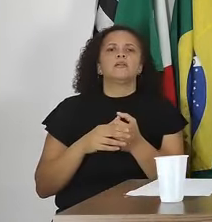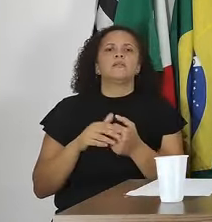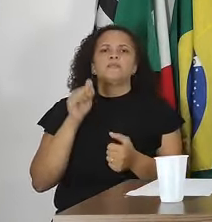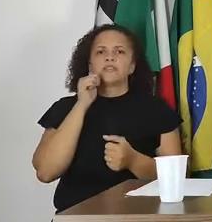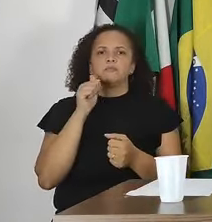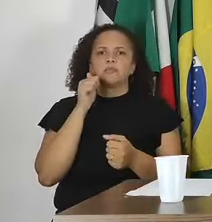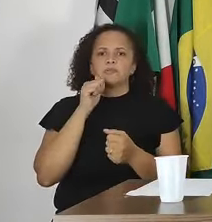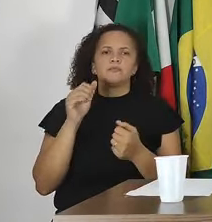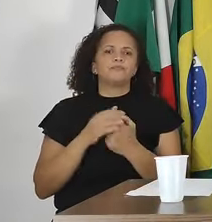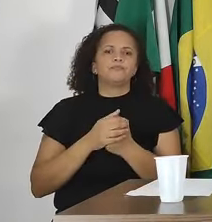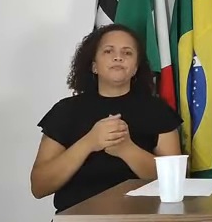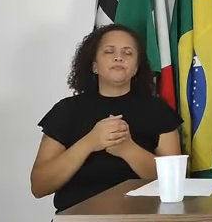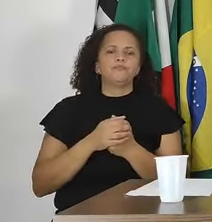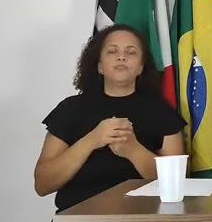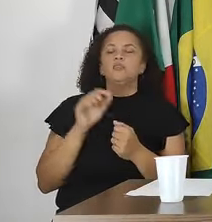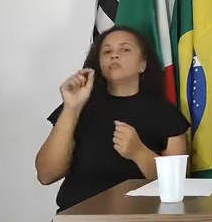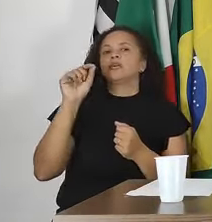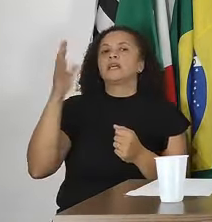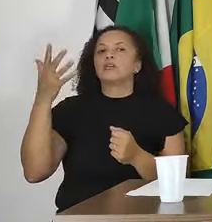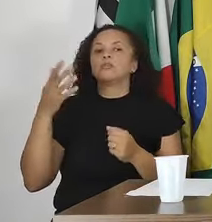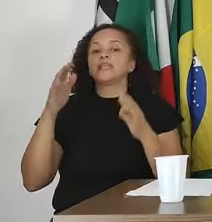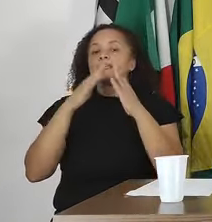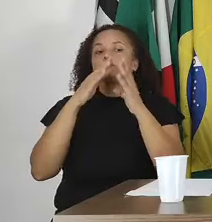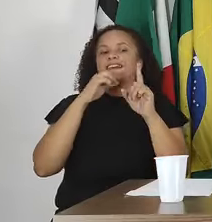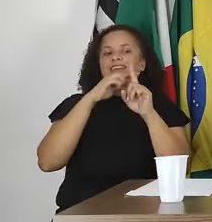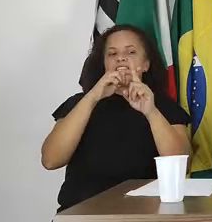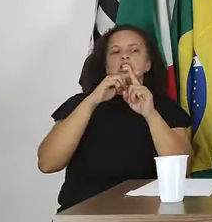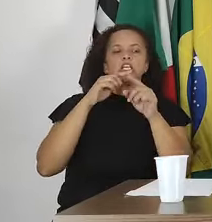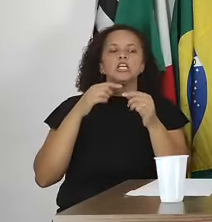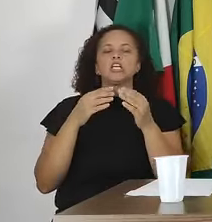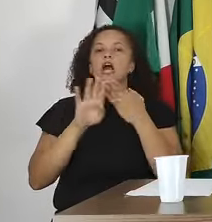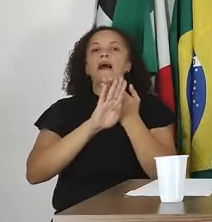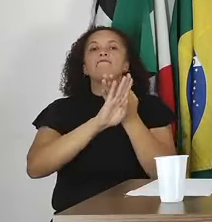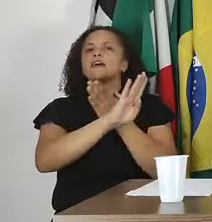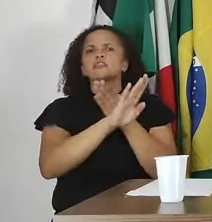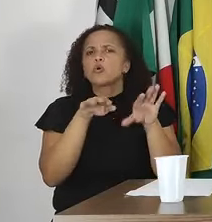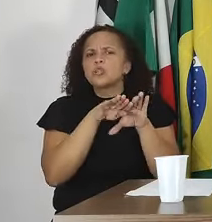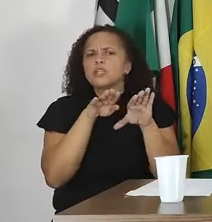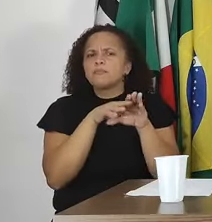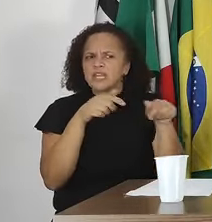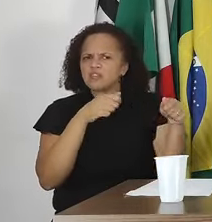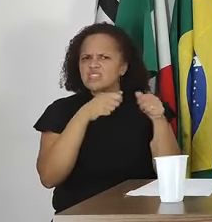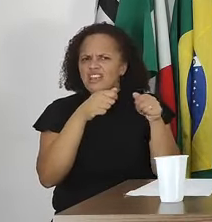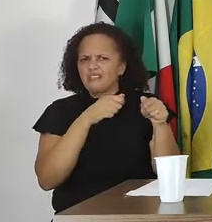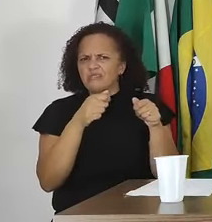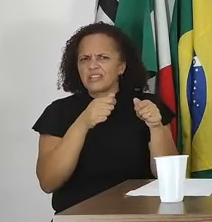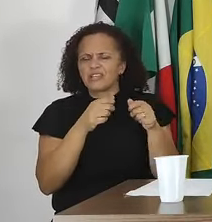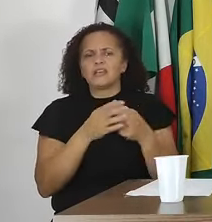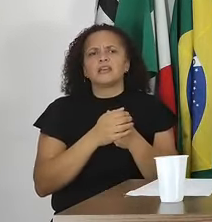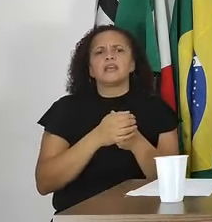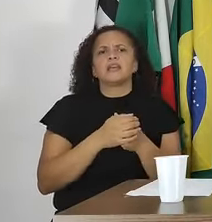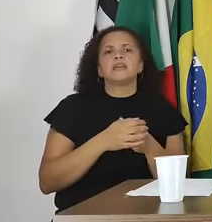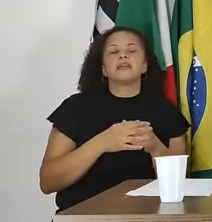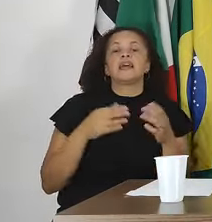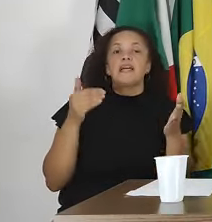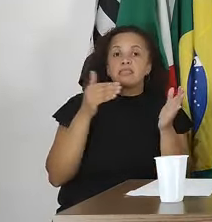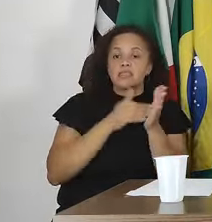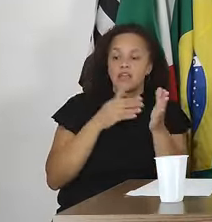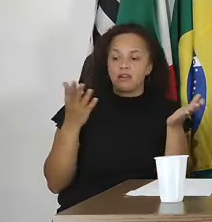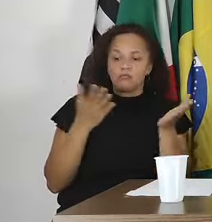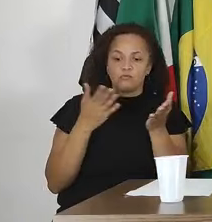ouvir falar de igreja. Ele está afastado. Ele está afastado. Então é isso que muitas vezes a igreja